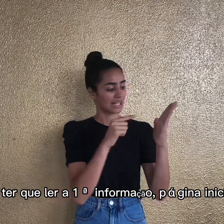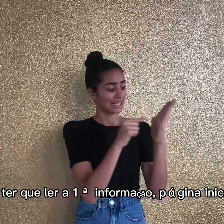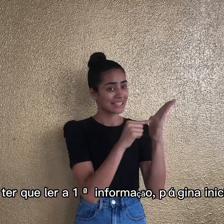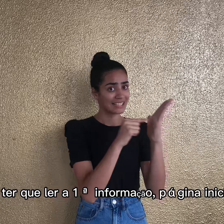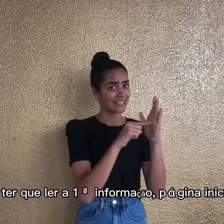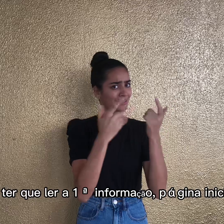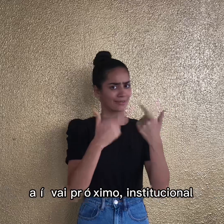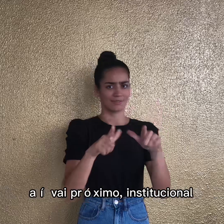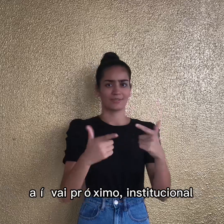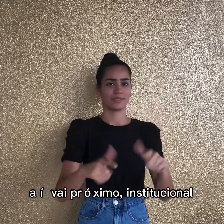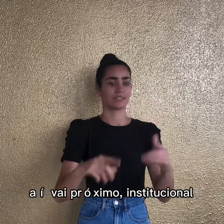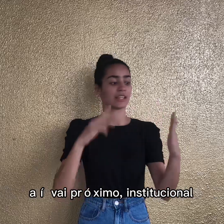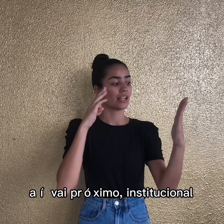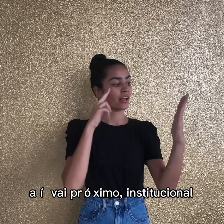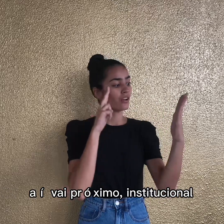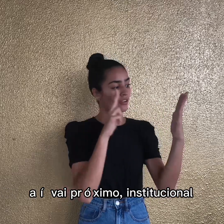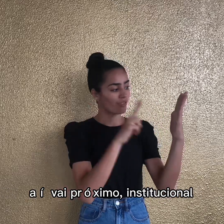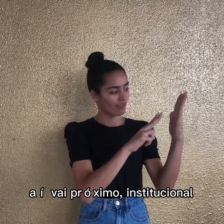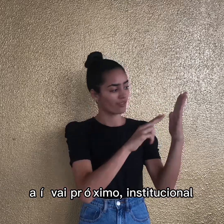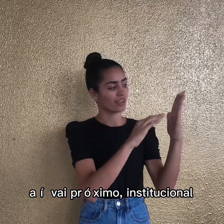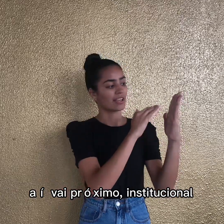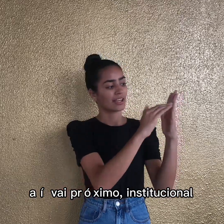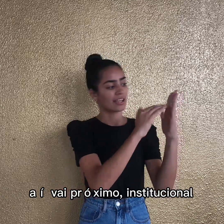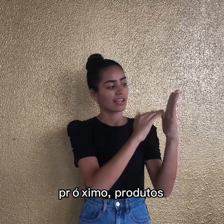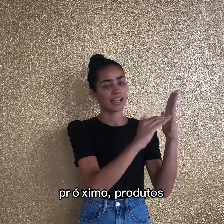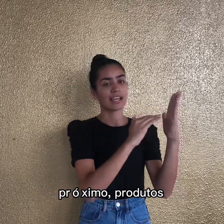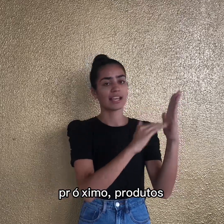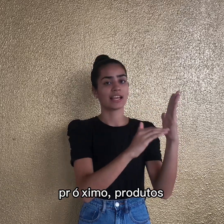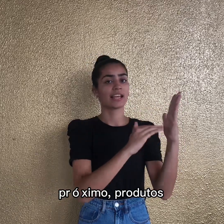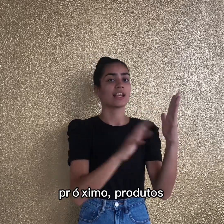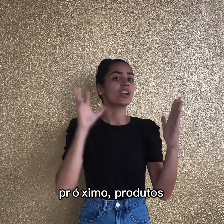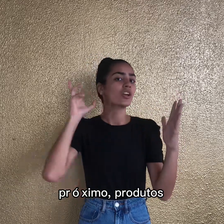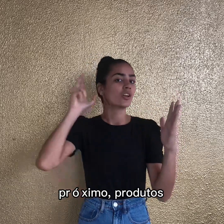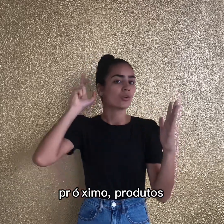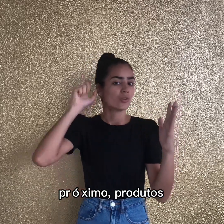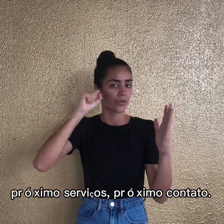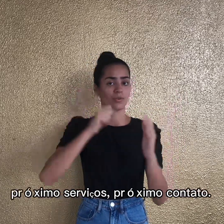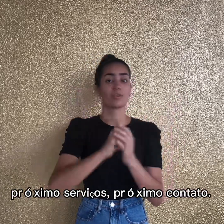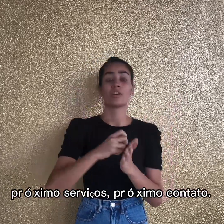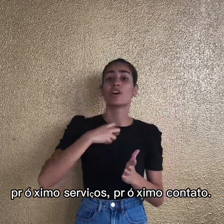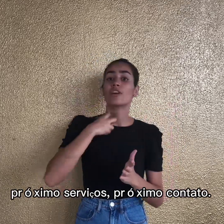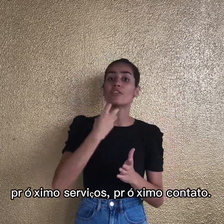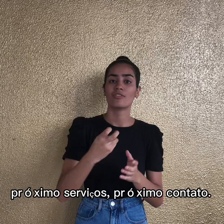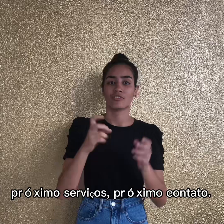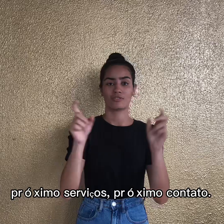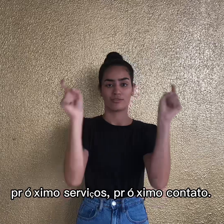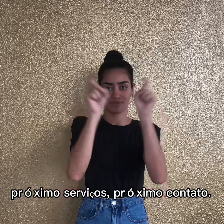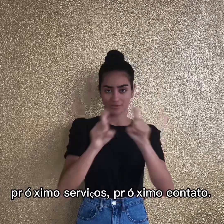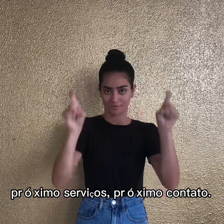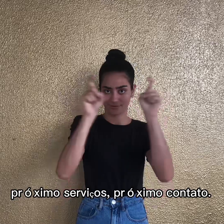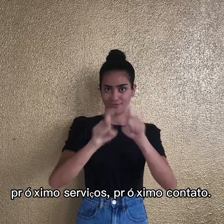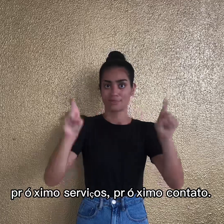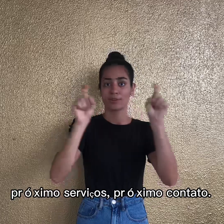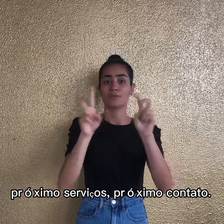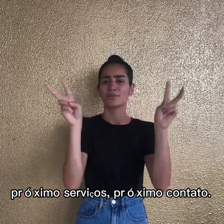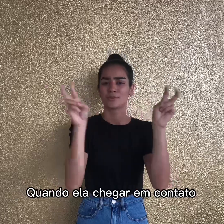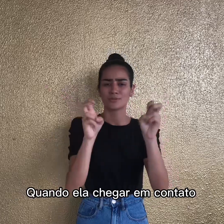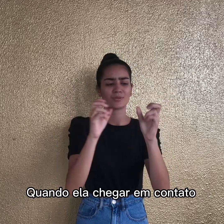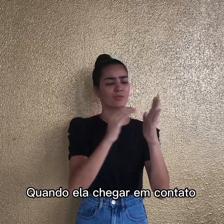página inicial, aí vai próximo, institucional, próximo, produtos, próximo, serviços, próximo, contato. Quando ela